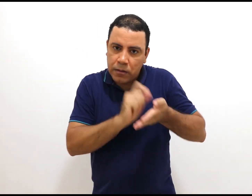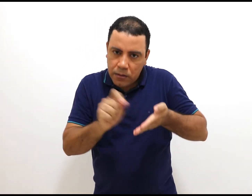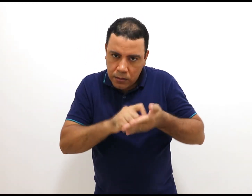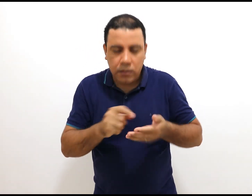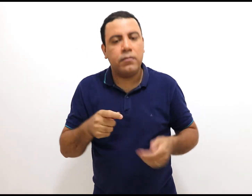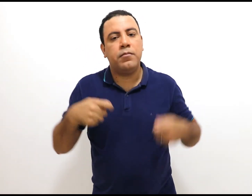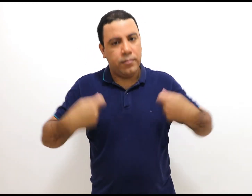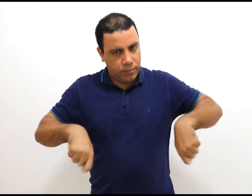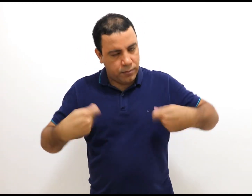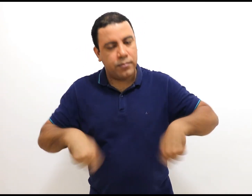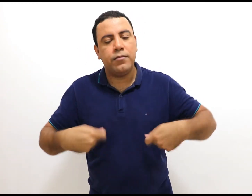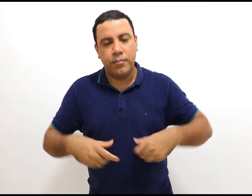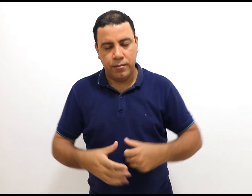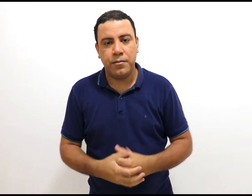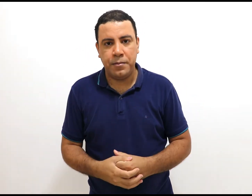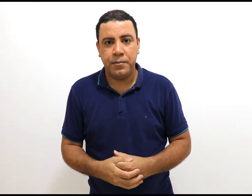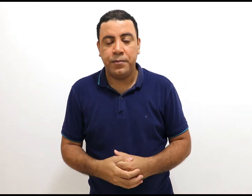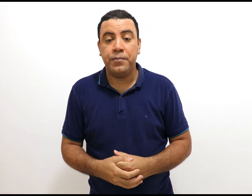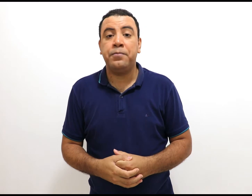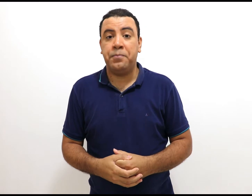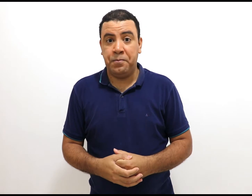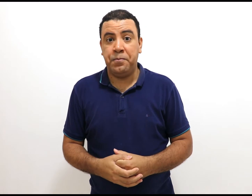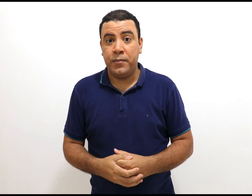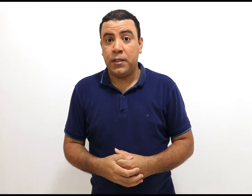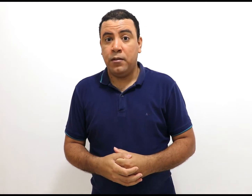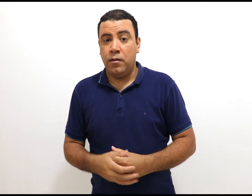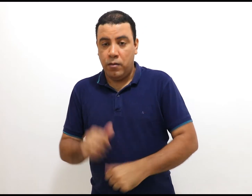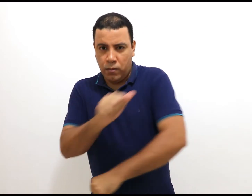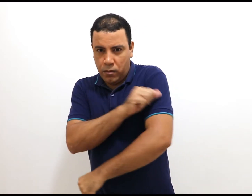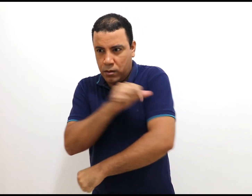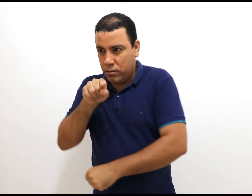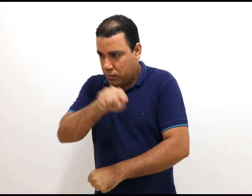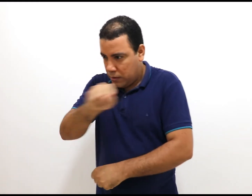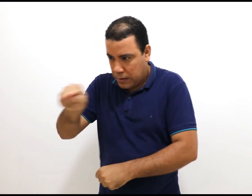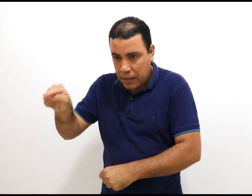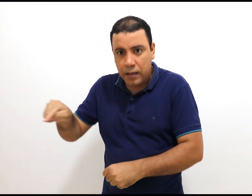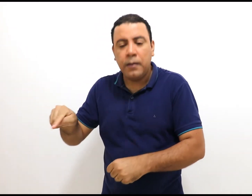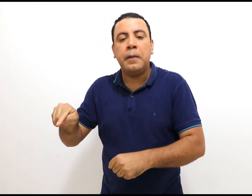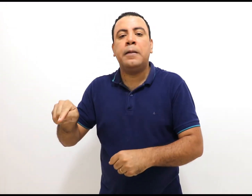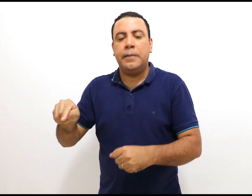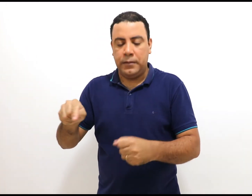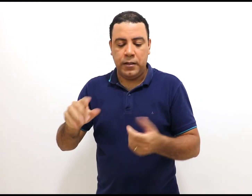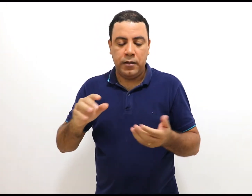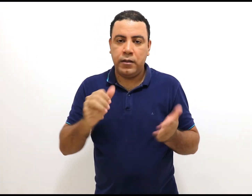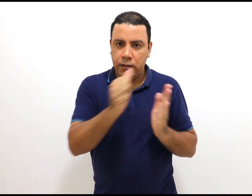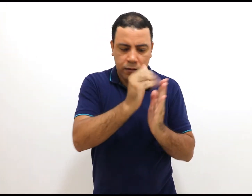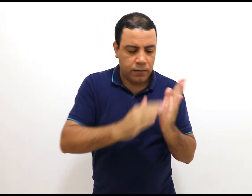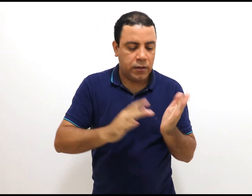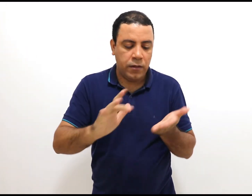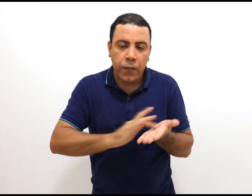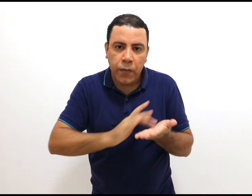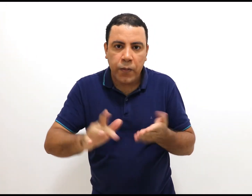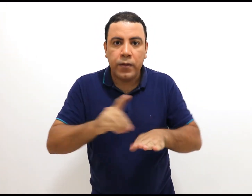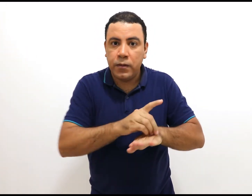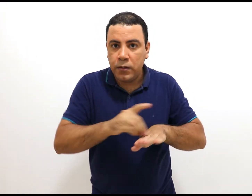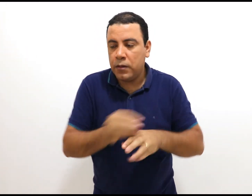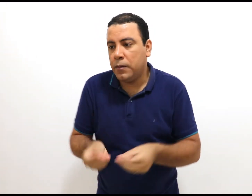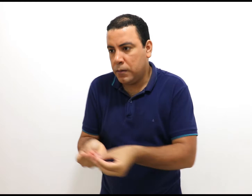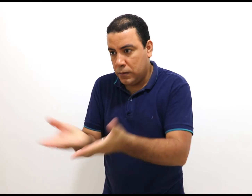Essa atividade foi disponibilizada no formato digital para o aluno acessar no smartphone e no formato impresso para que